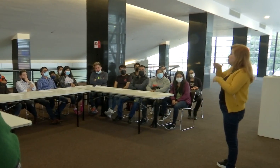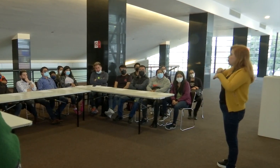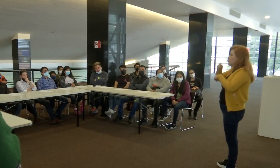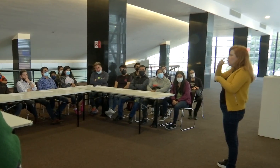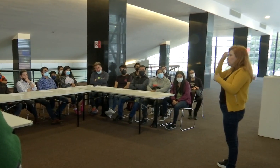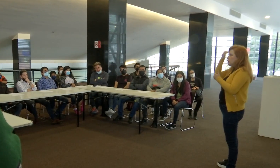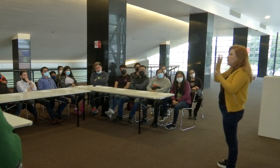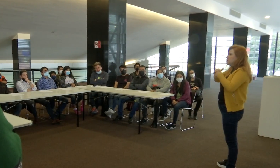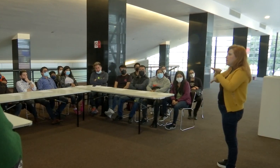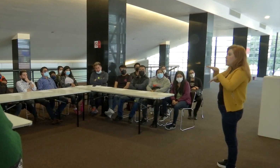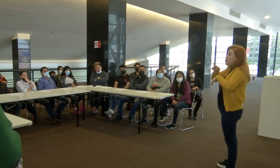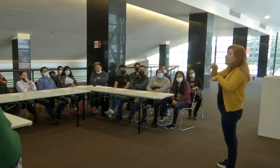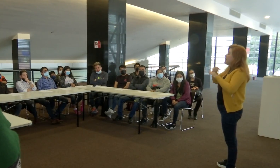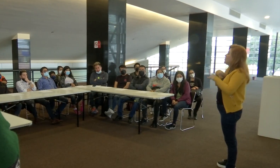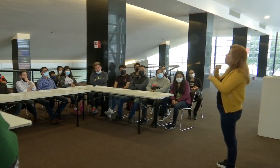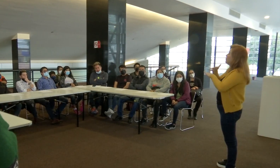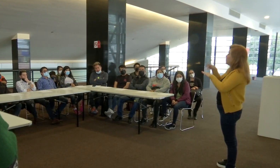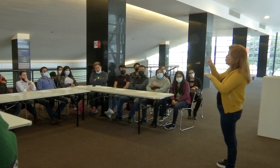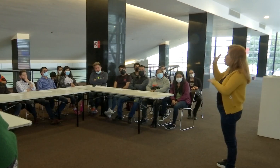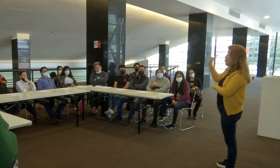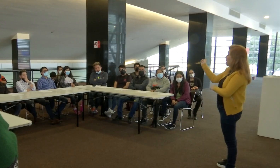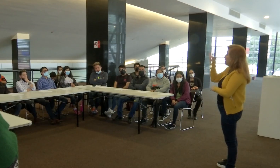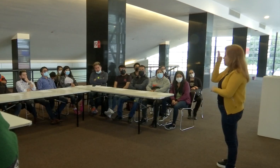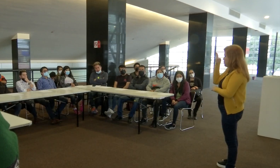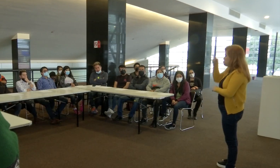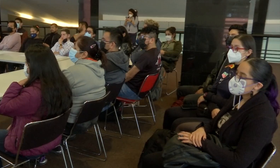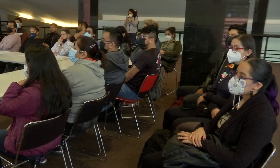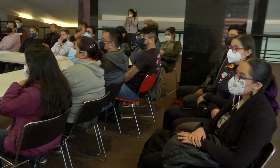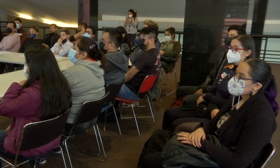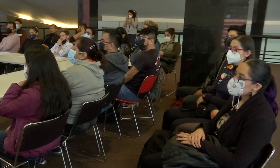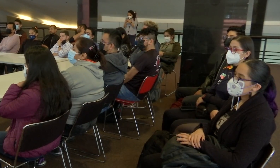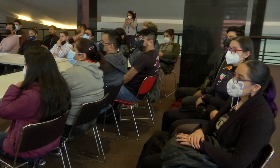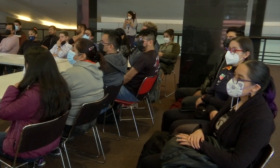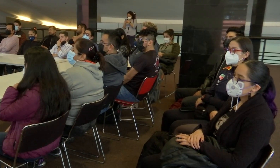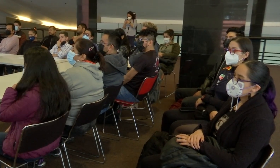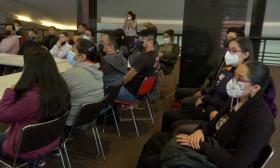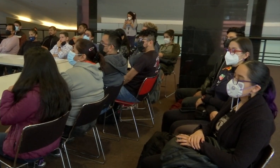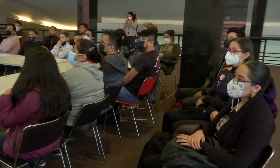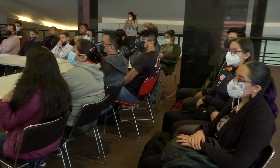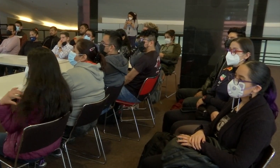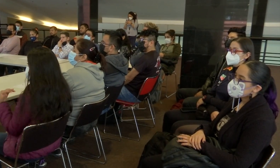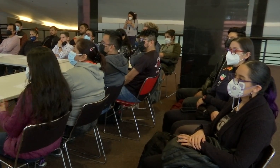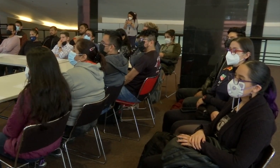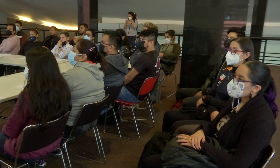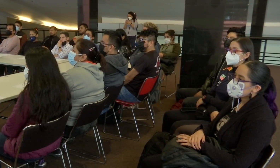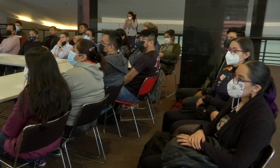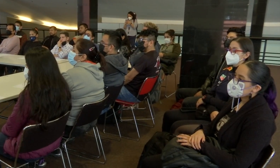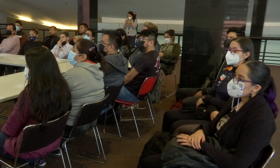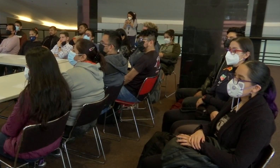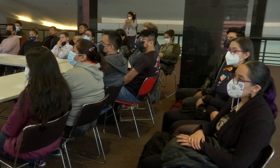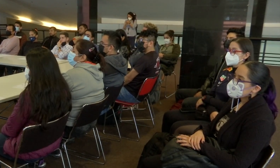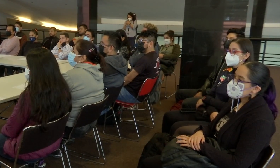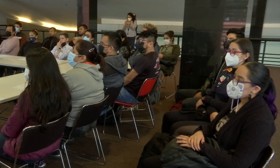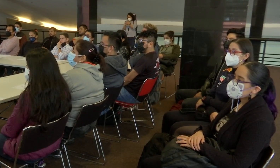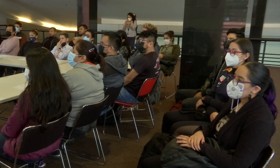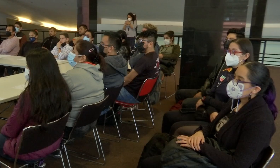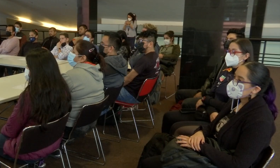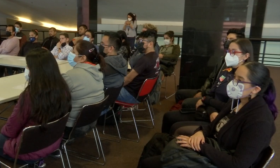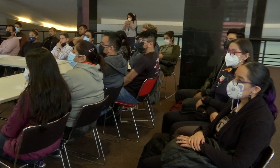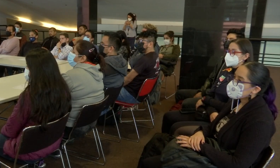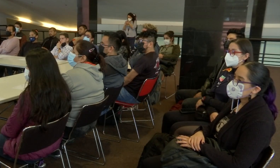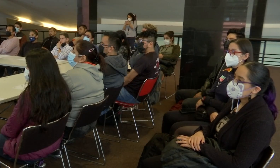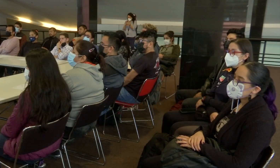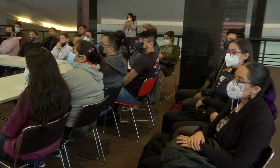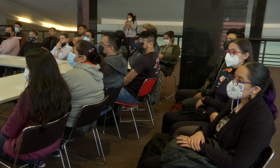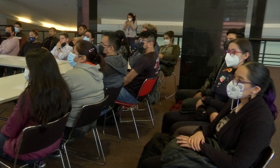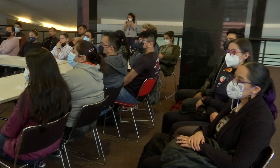educativos, así como escasez de intérpretes de lengua de señas mexicana. Con información de Piedad Pérez, más noticias.